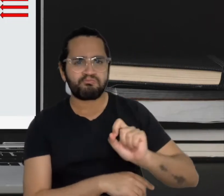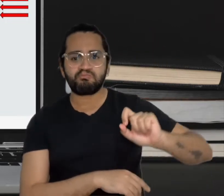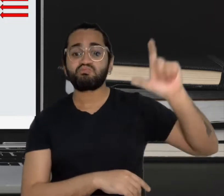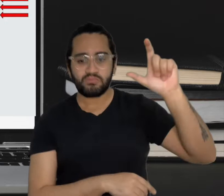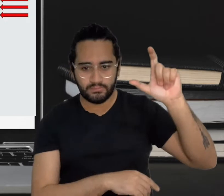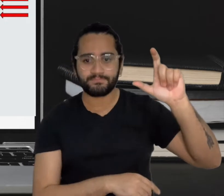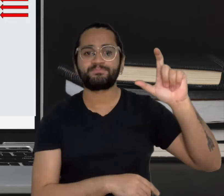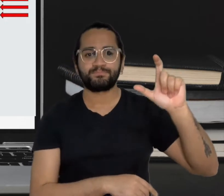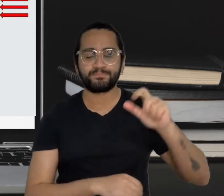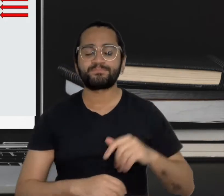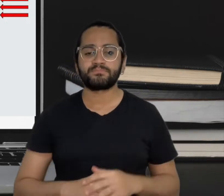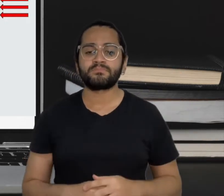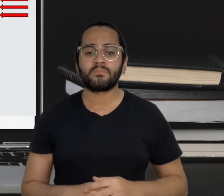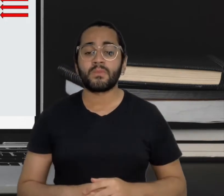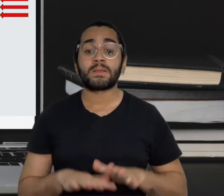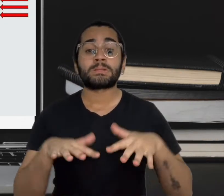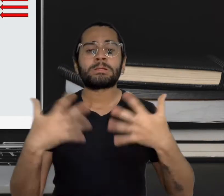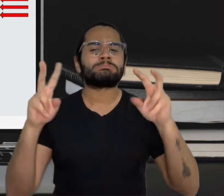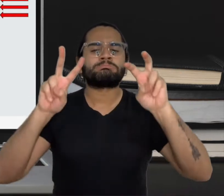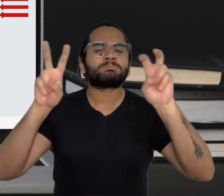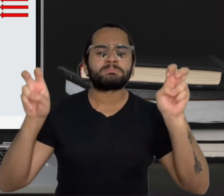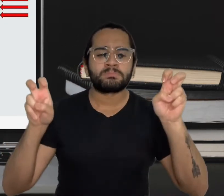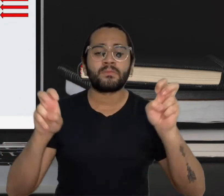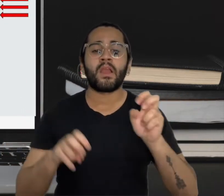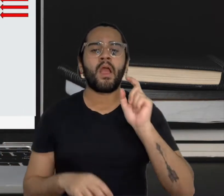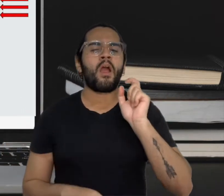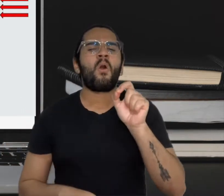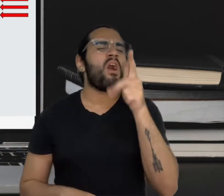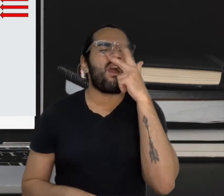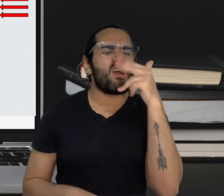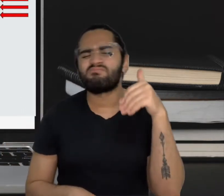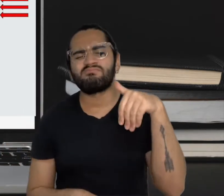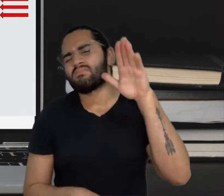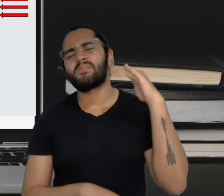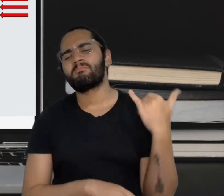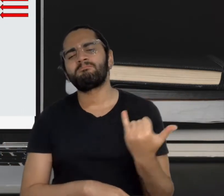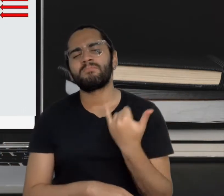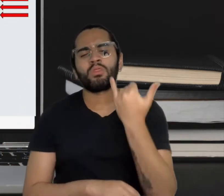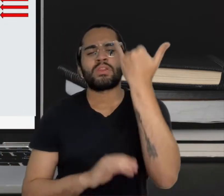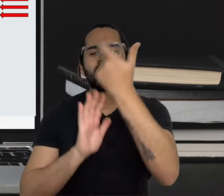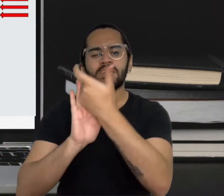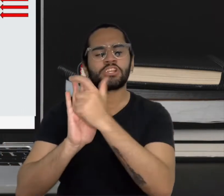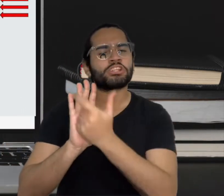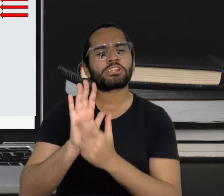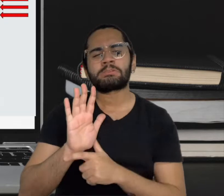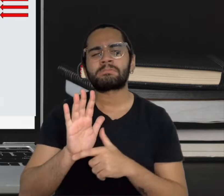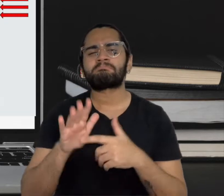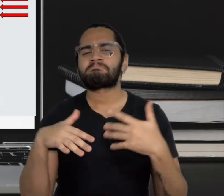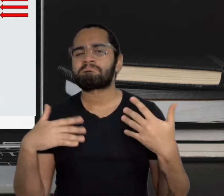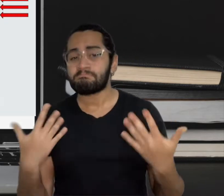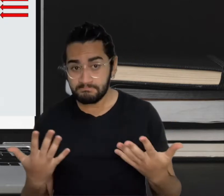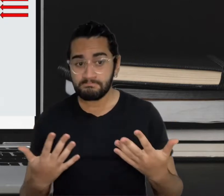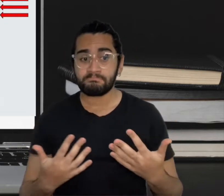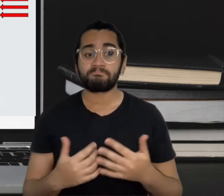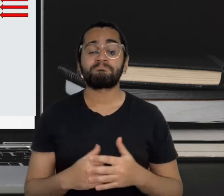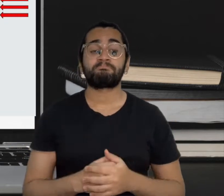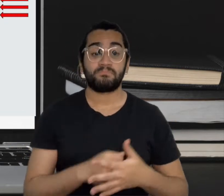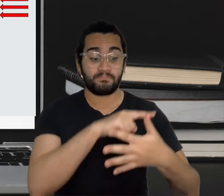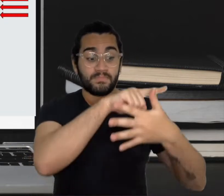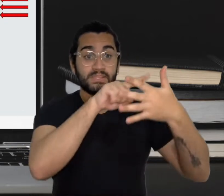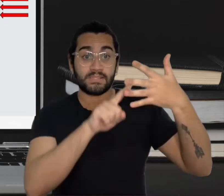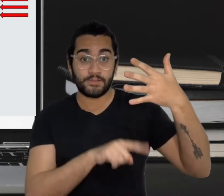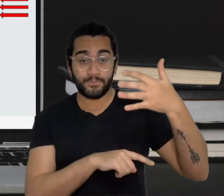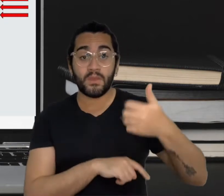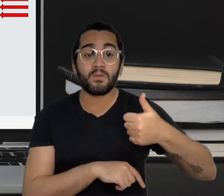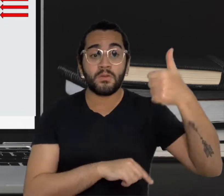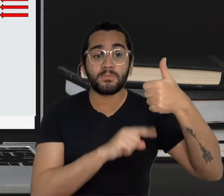que tinham um percentual maior e mais expressivo. Os tópicos foram categorizados a partir da pergunta do que eles achavam mais